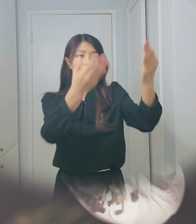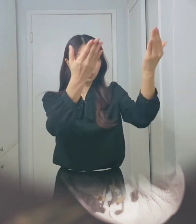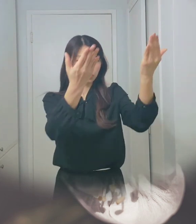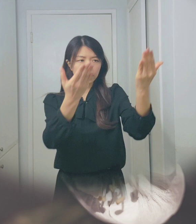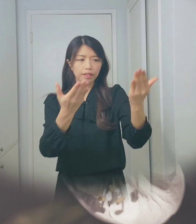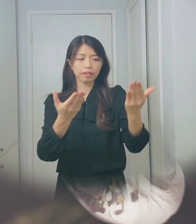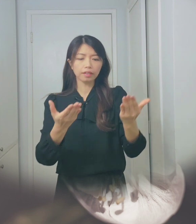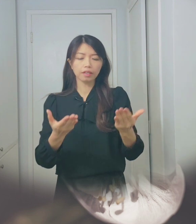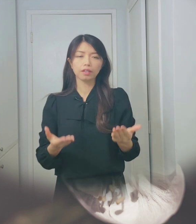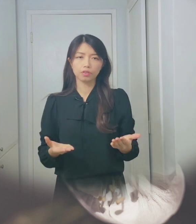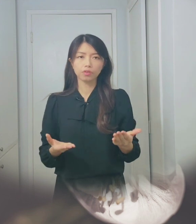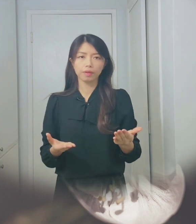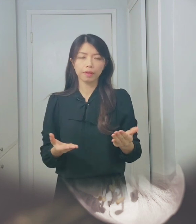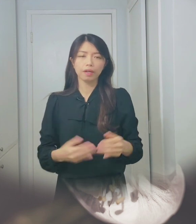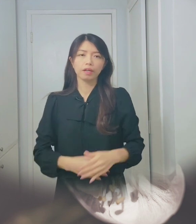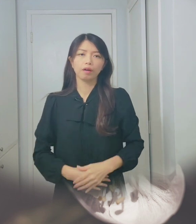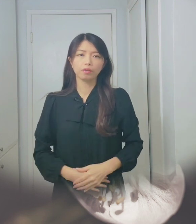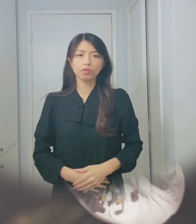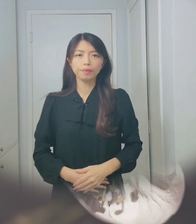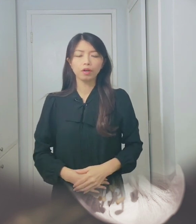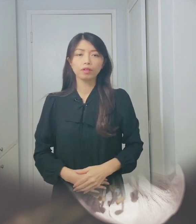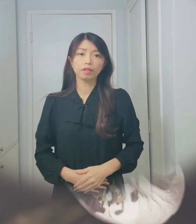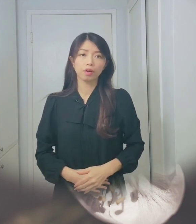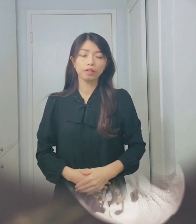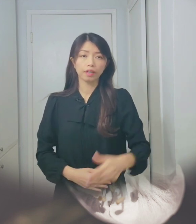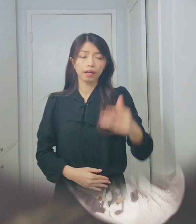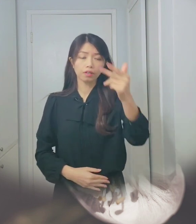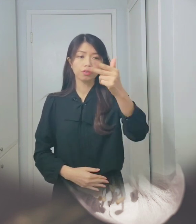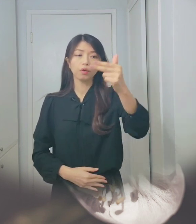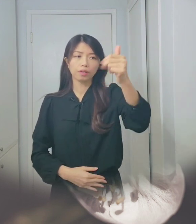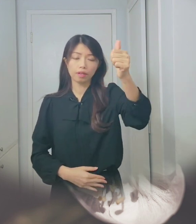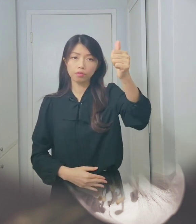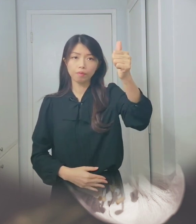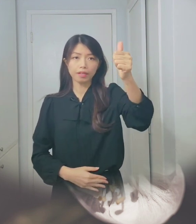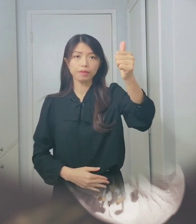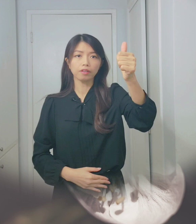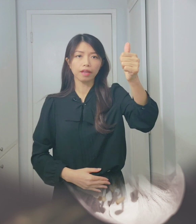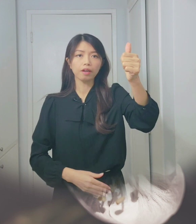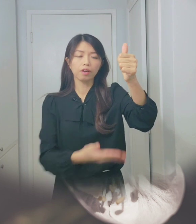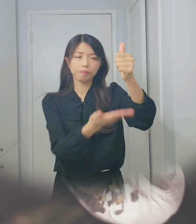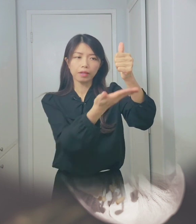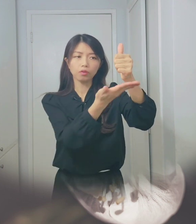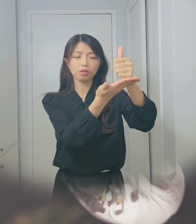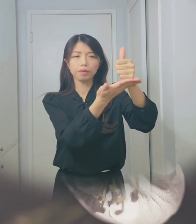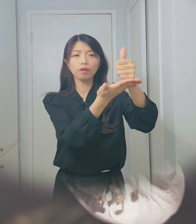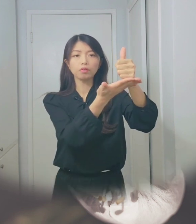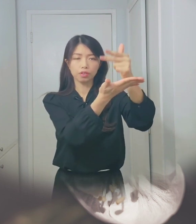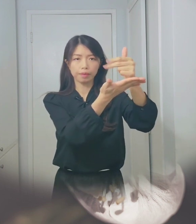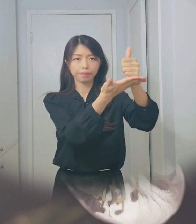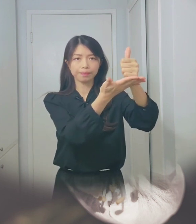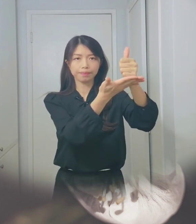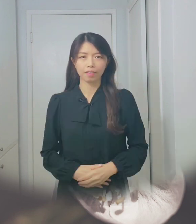사용해 주시는 주님. 주님이라고 하는 뜻의 수어는 아까 주라고 하는 뜻의 수어 말씀드렸는데요.